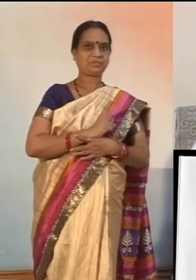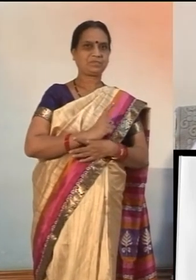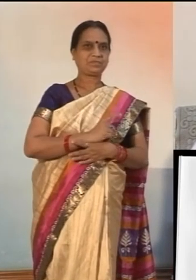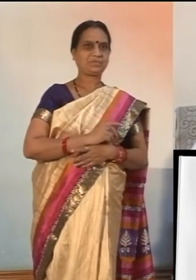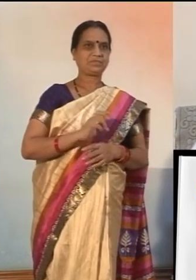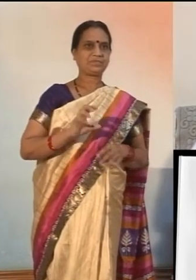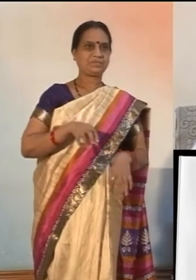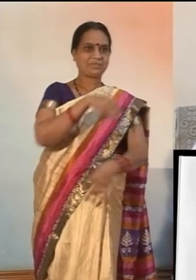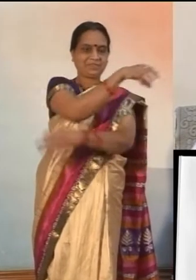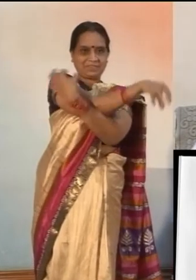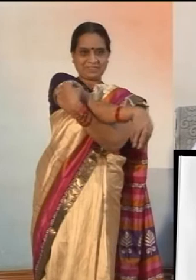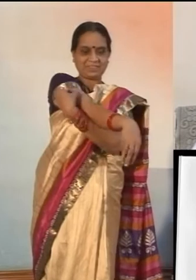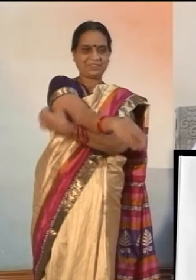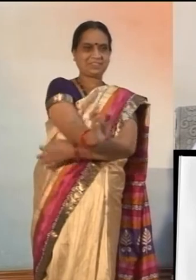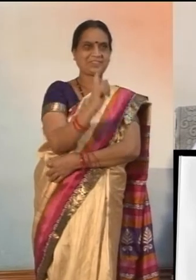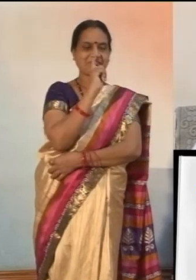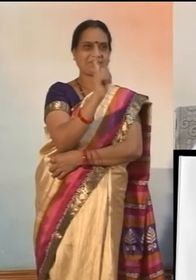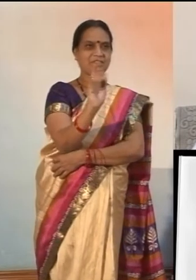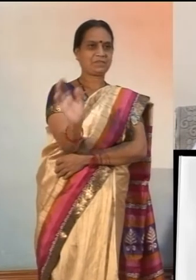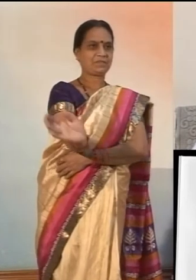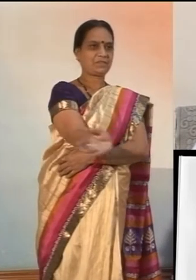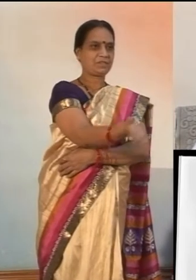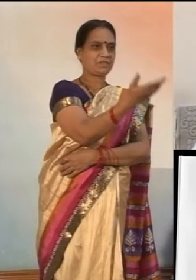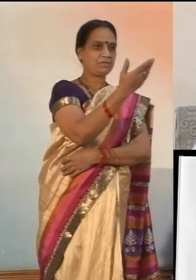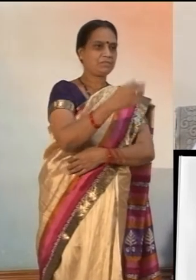हाथी दिखाने के लिए लेकर गए।